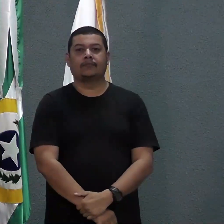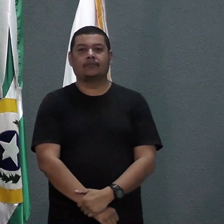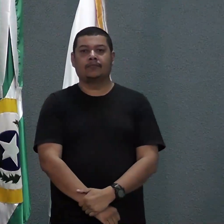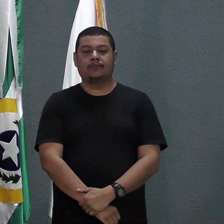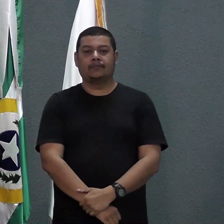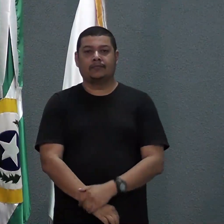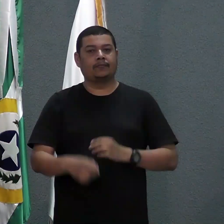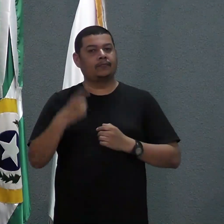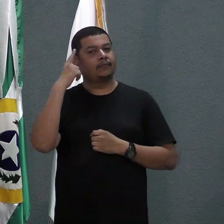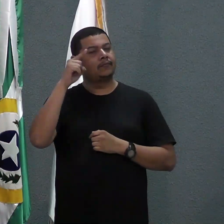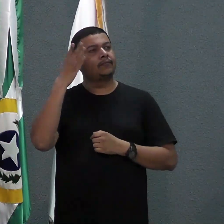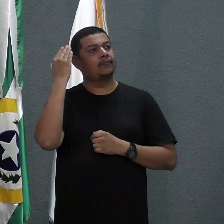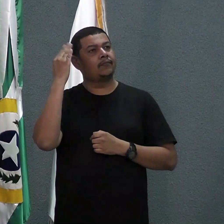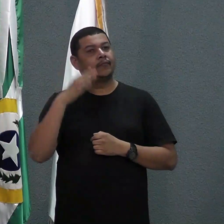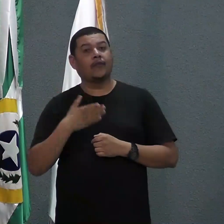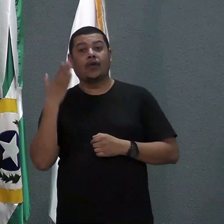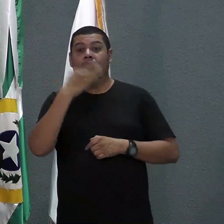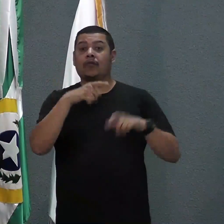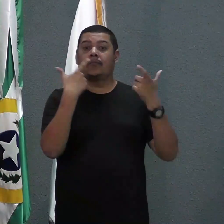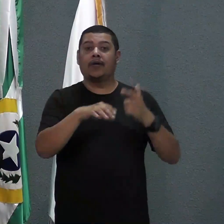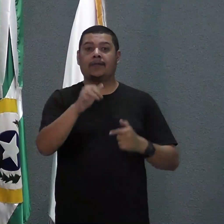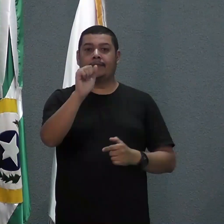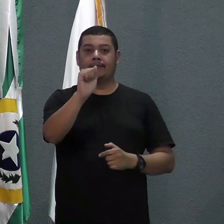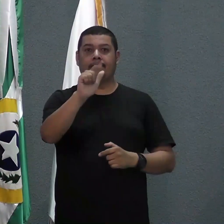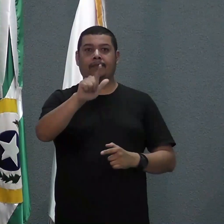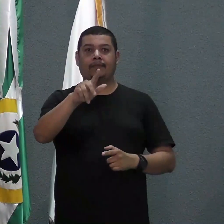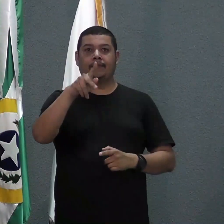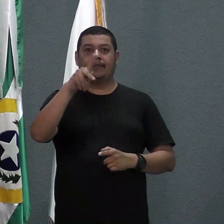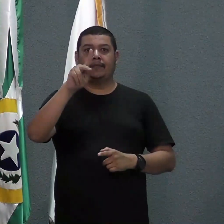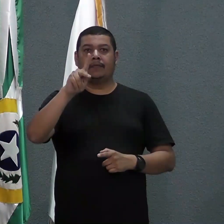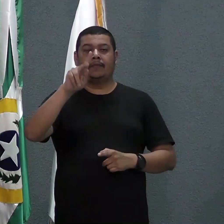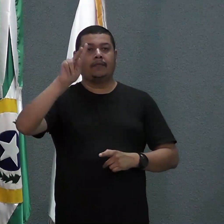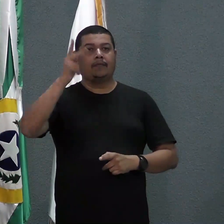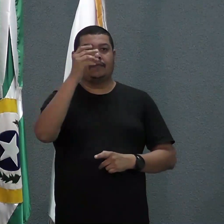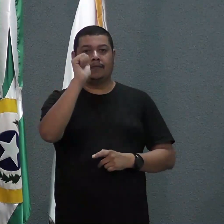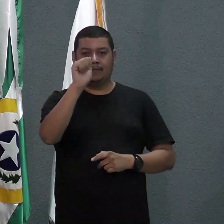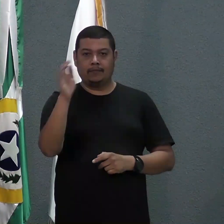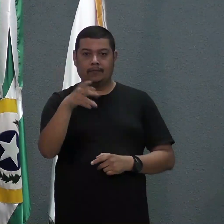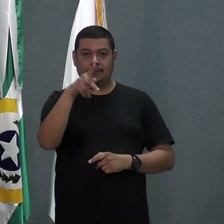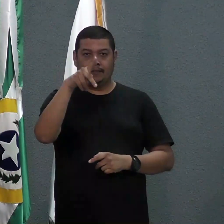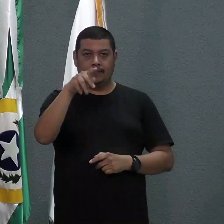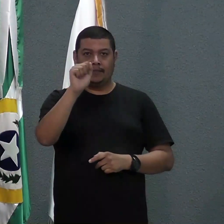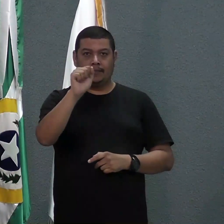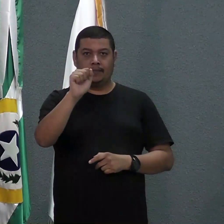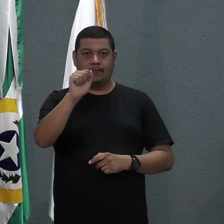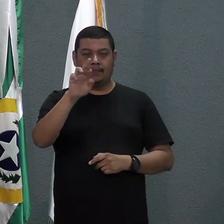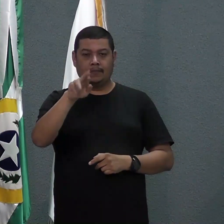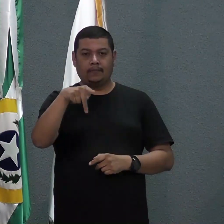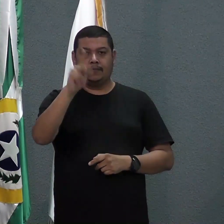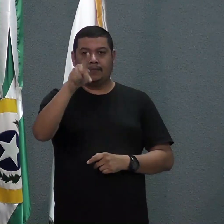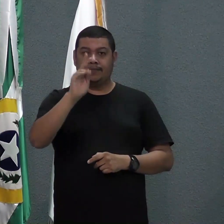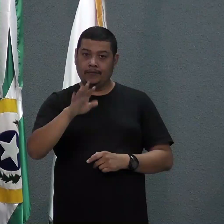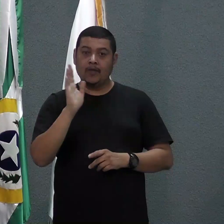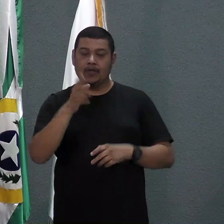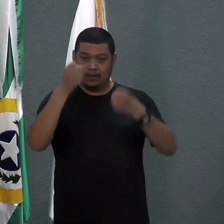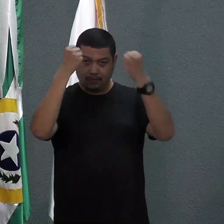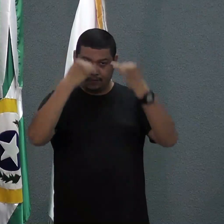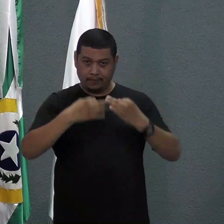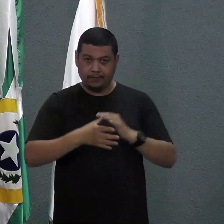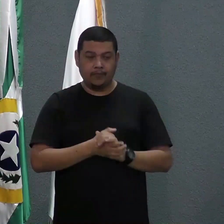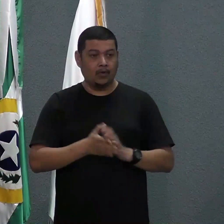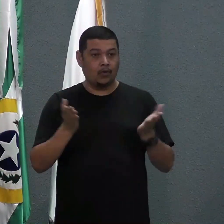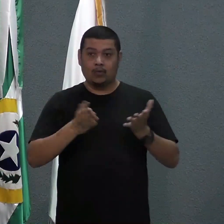Esses dias atrás estive lá no Alpha Park, acompanhei alguns moradores, que nem eu relatei aqui na tribuna, e hoje